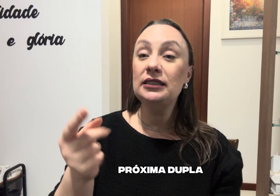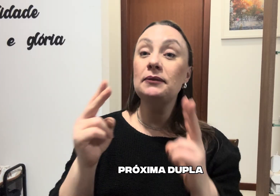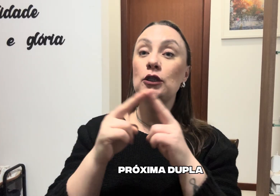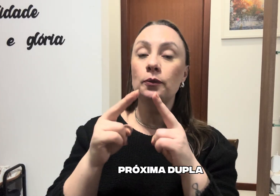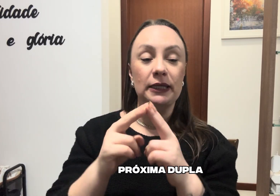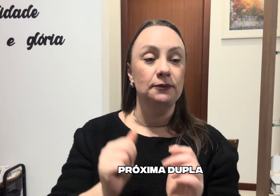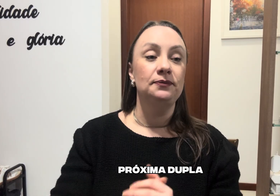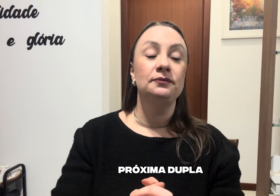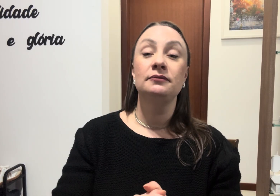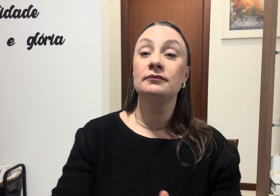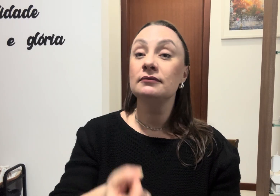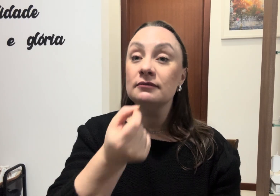Próxima dupla.